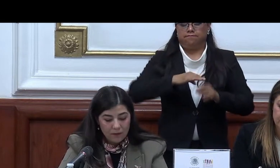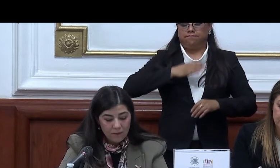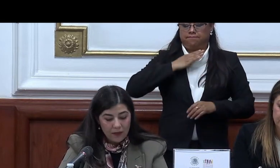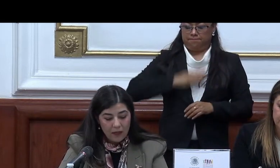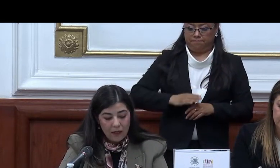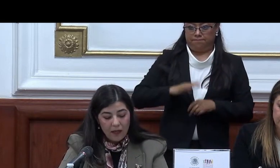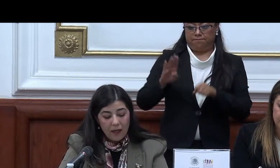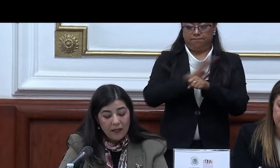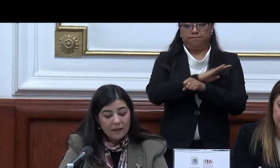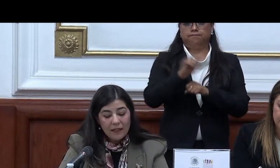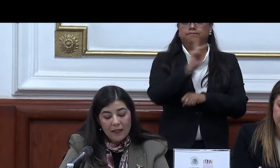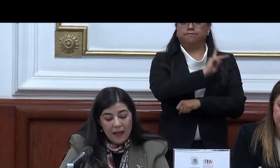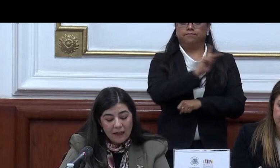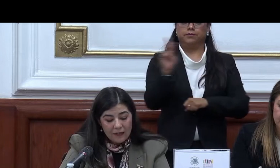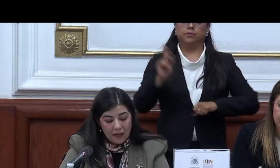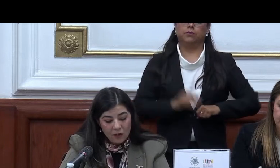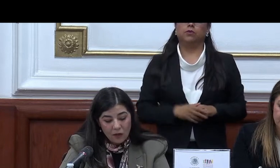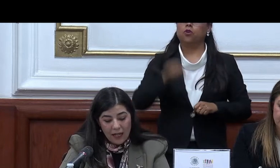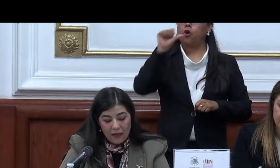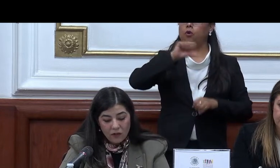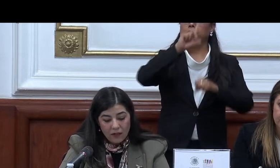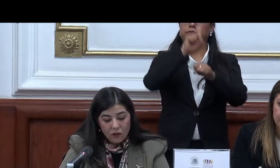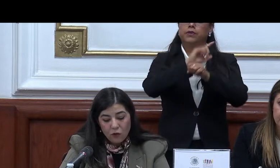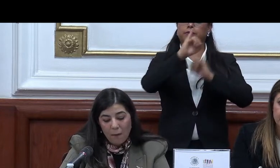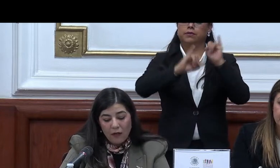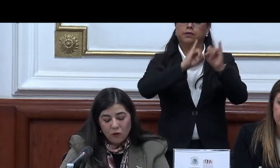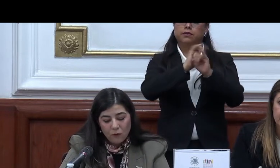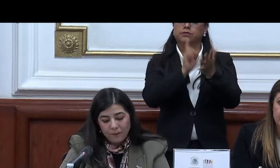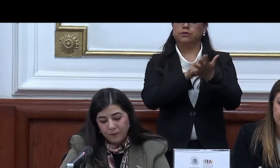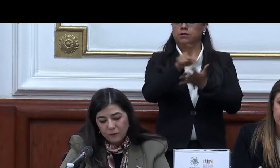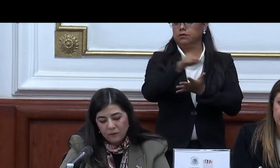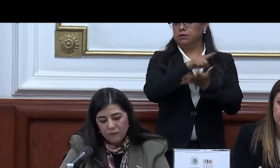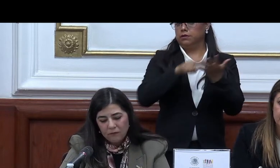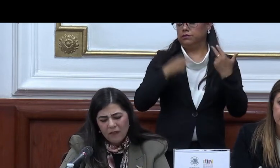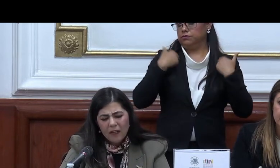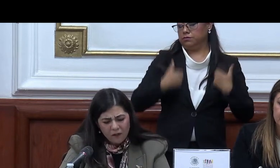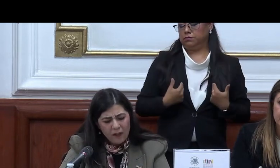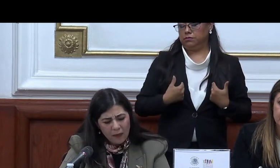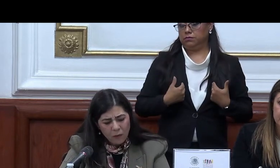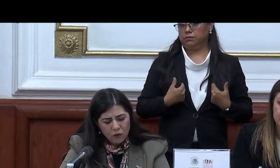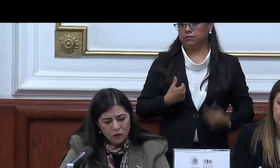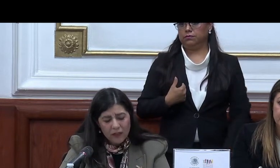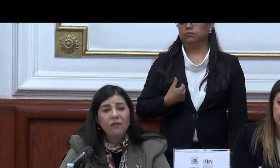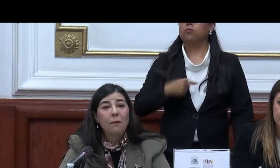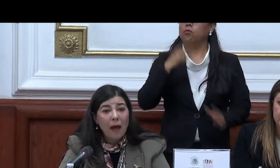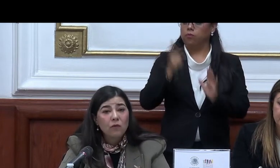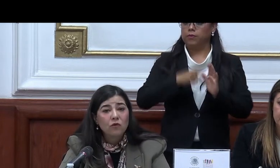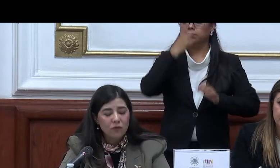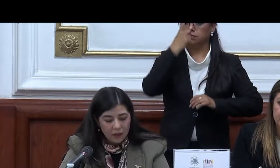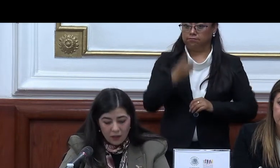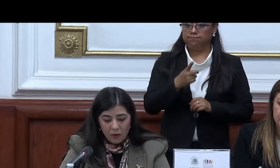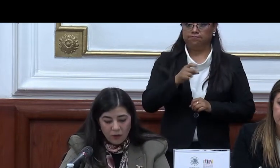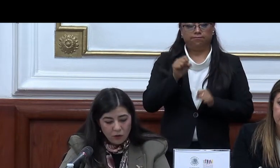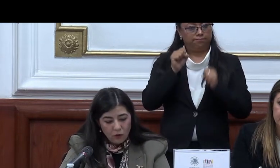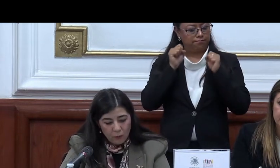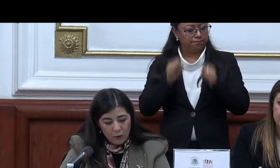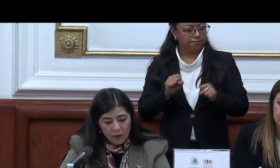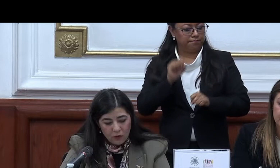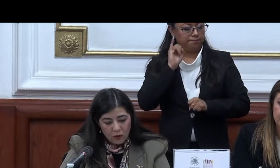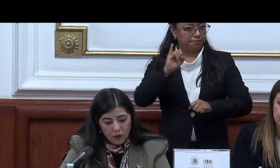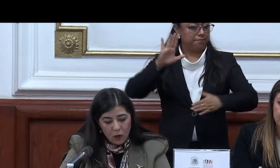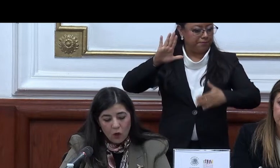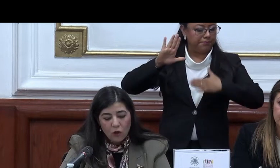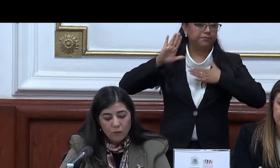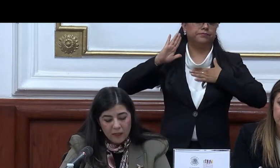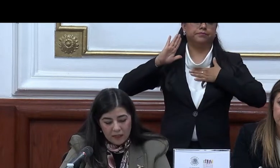todes. En este Día Internacional de los Derechos Humanos, reafirmamos nuestro